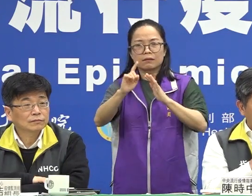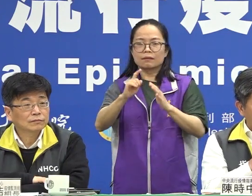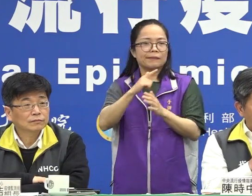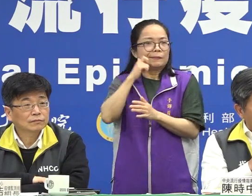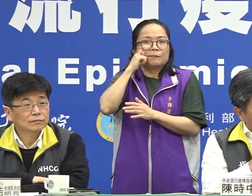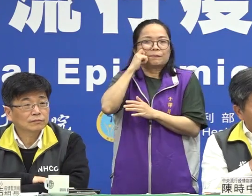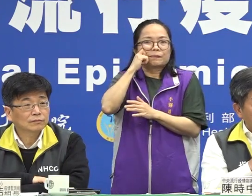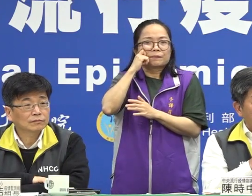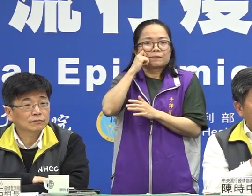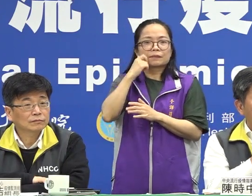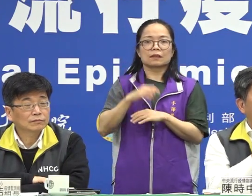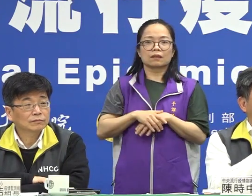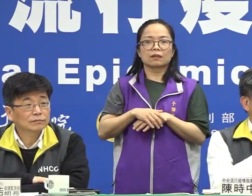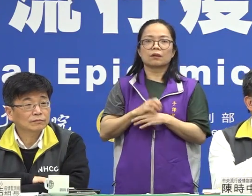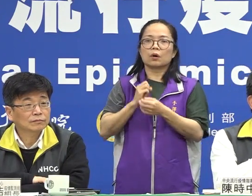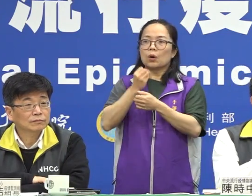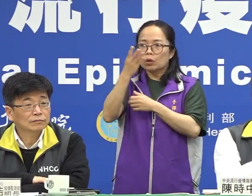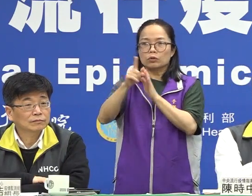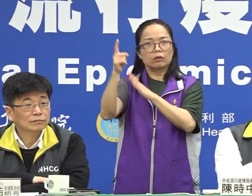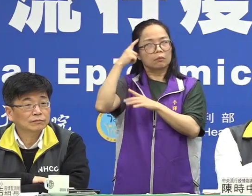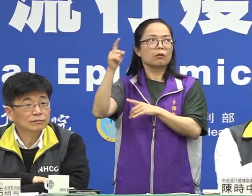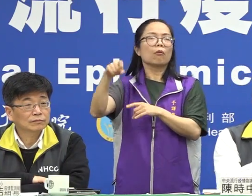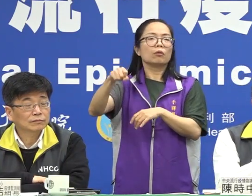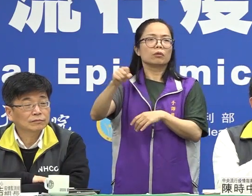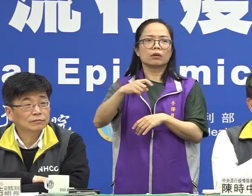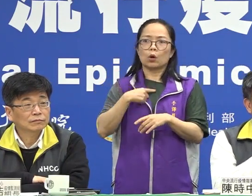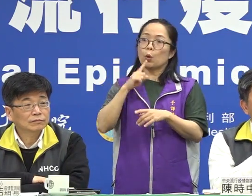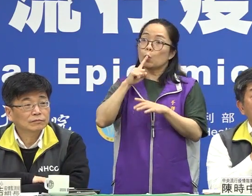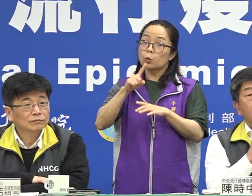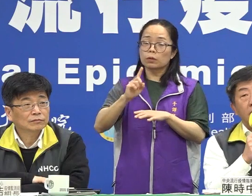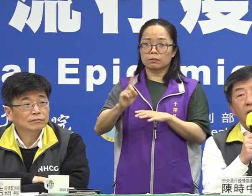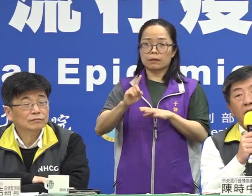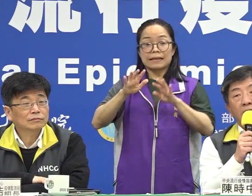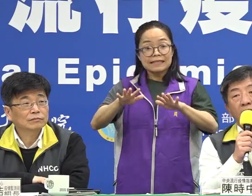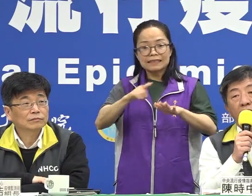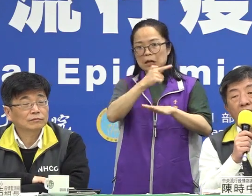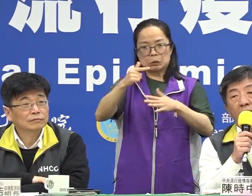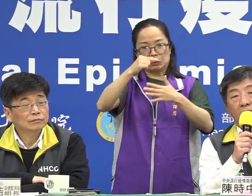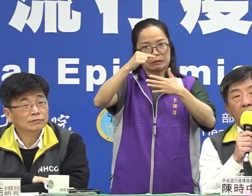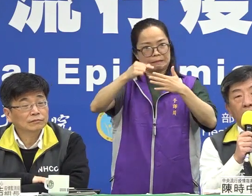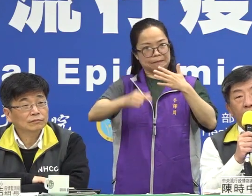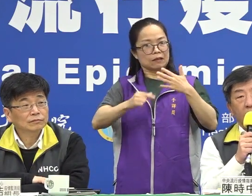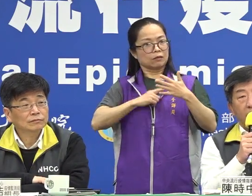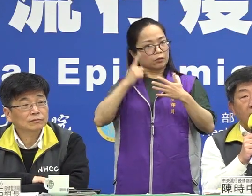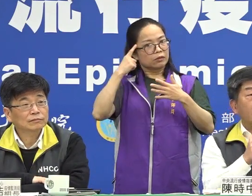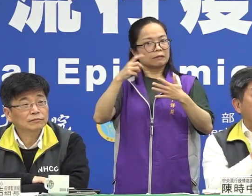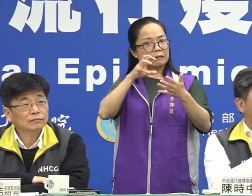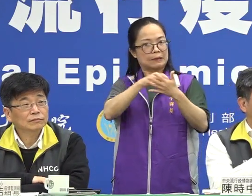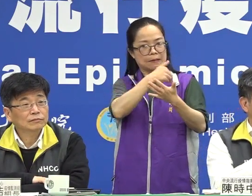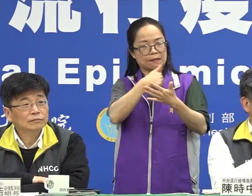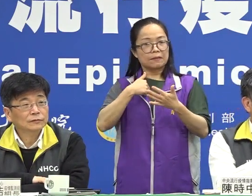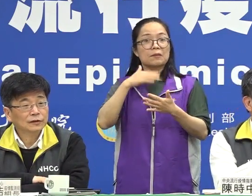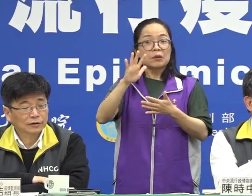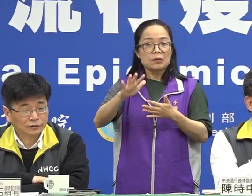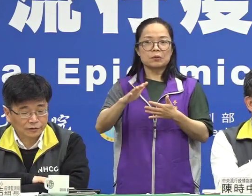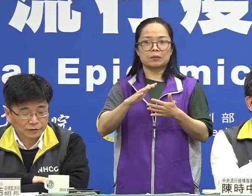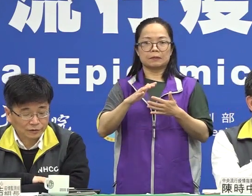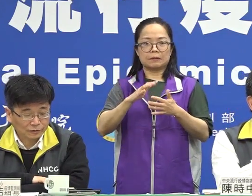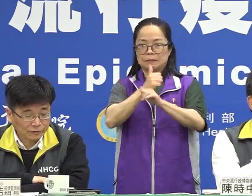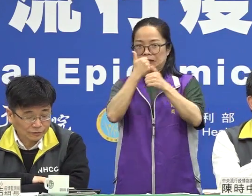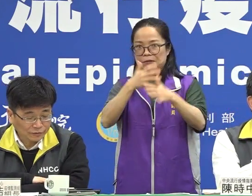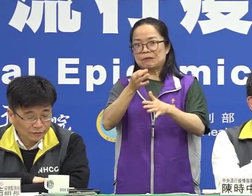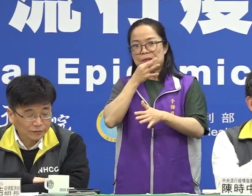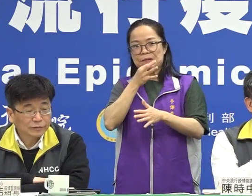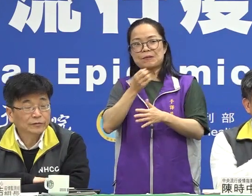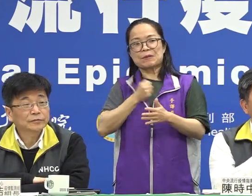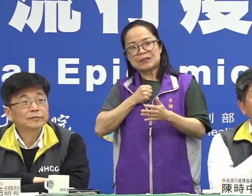那我讲了一句话，大家都还算蛮认同的啦。我说现在最有资格来最有能力跟资格来预